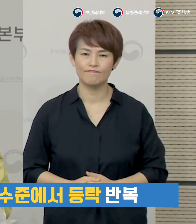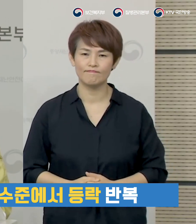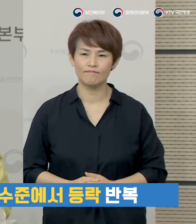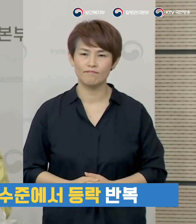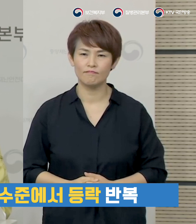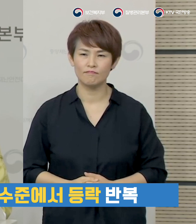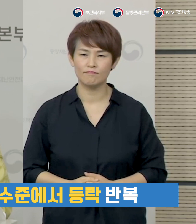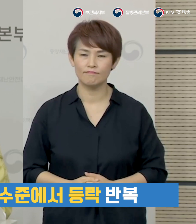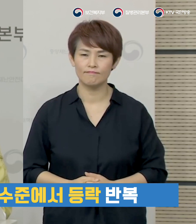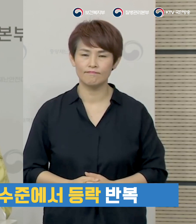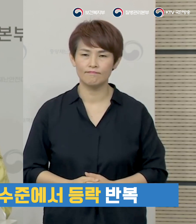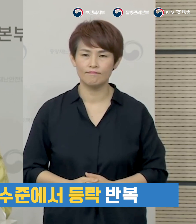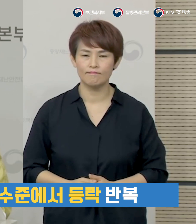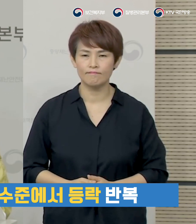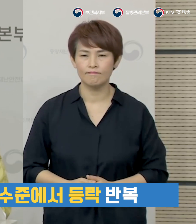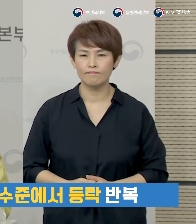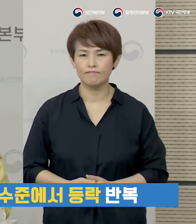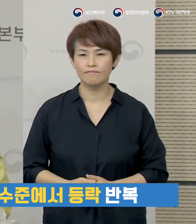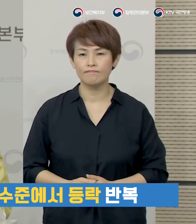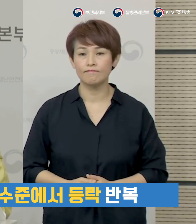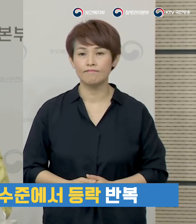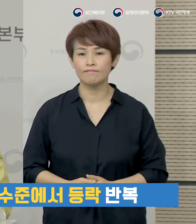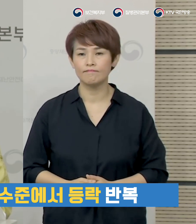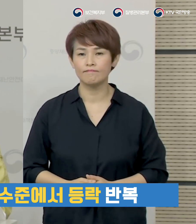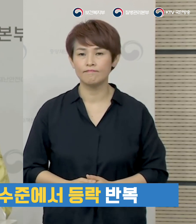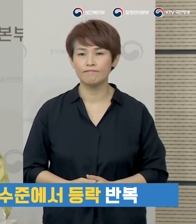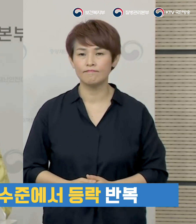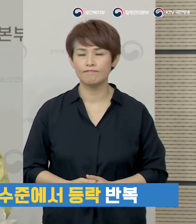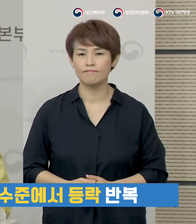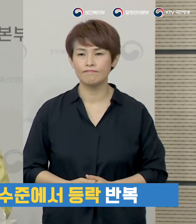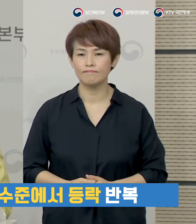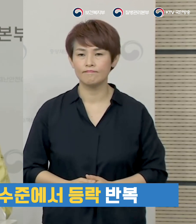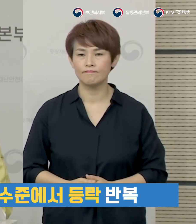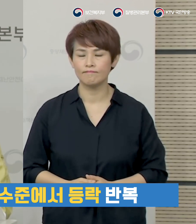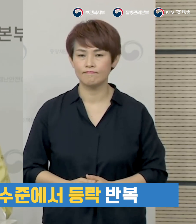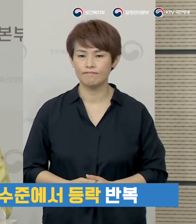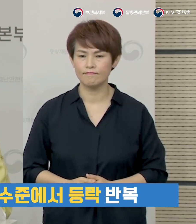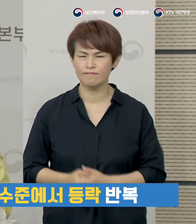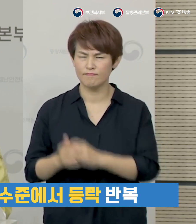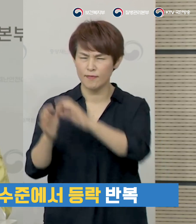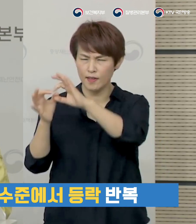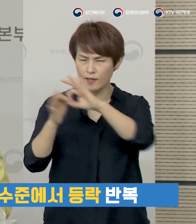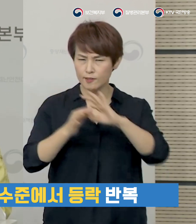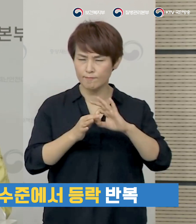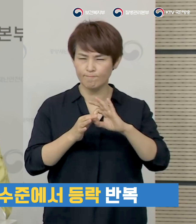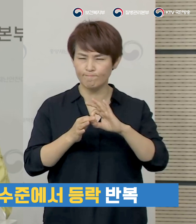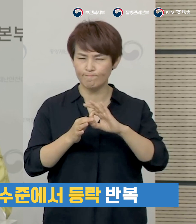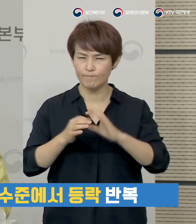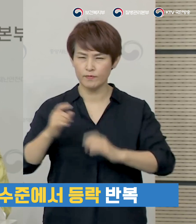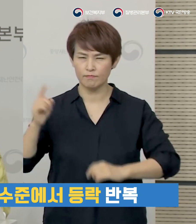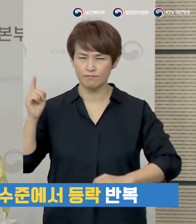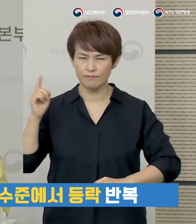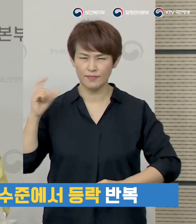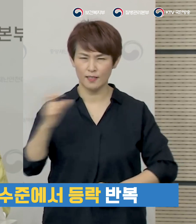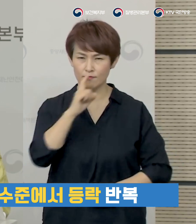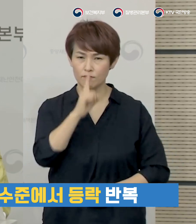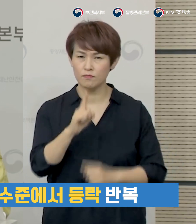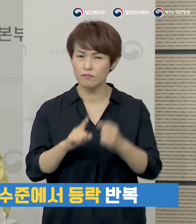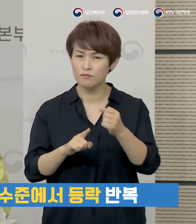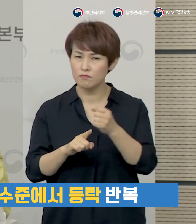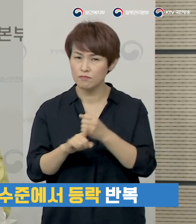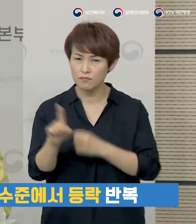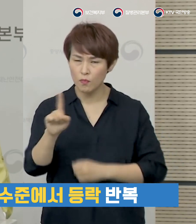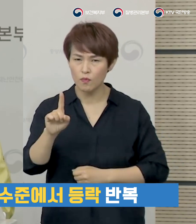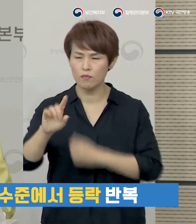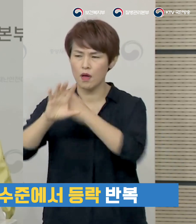뭐 이런 이제 시기라고 좀 생각이 들고요. 그래서 어떤 저희들이 이제 계속해서 이제 강조를 드렸듯이